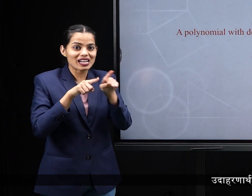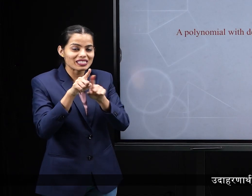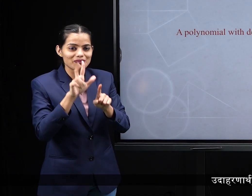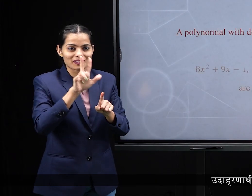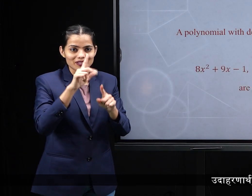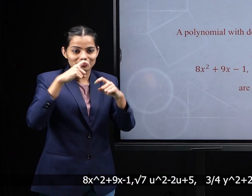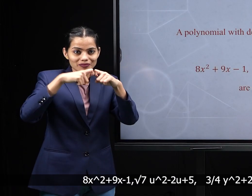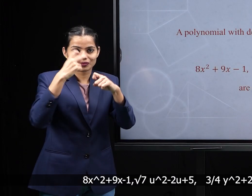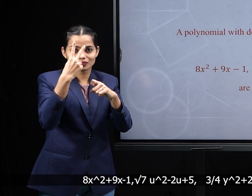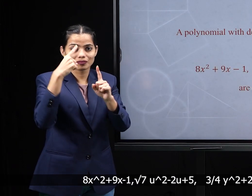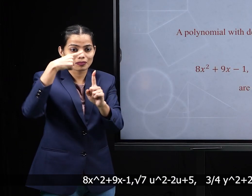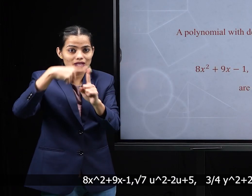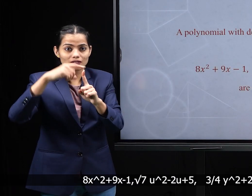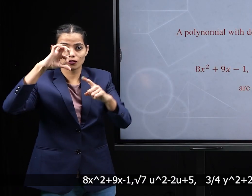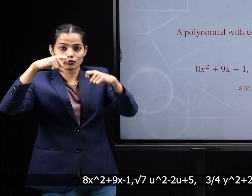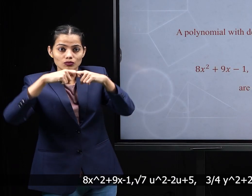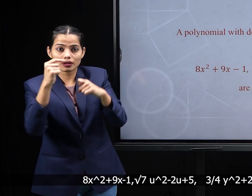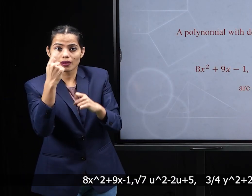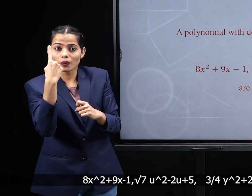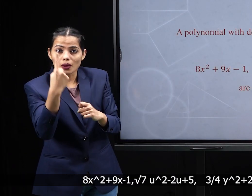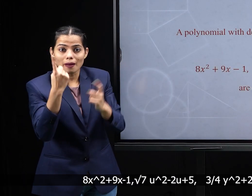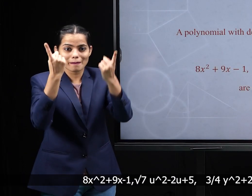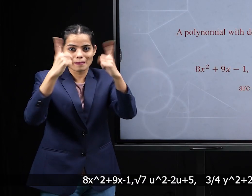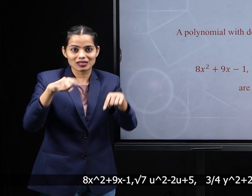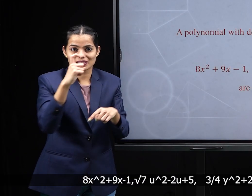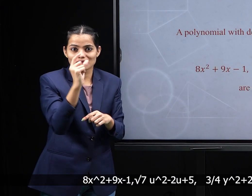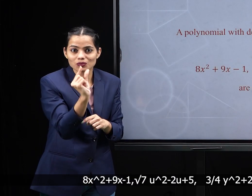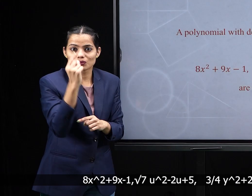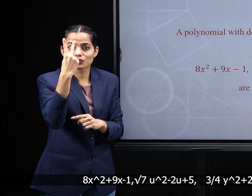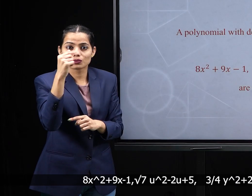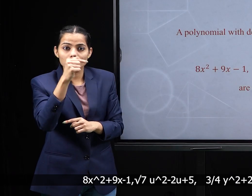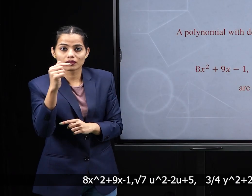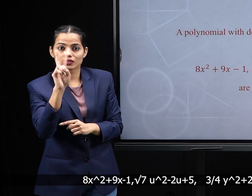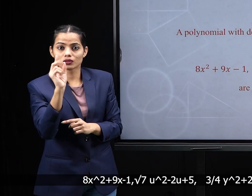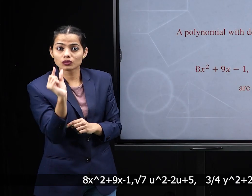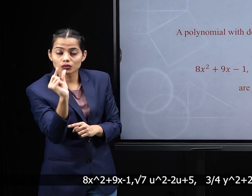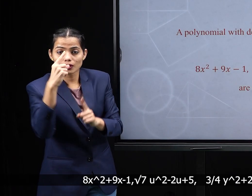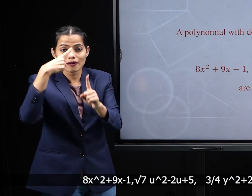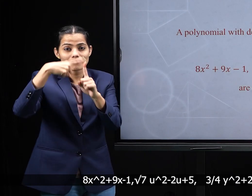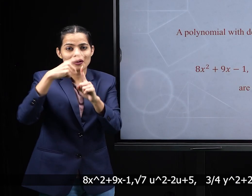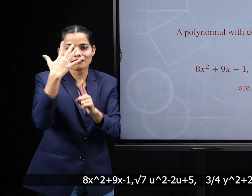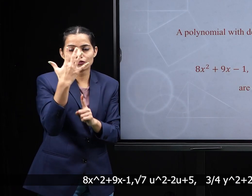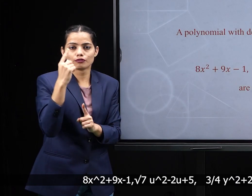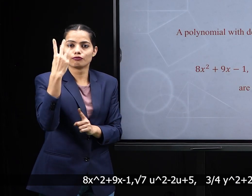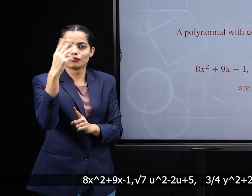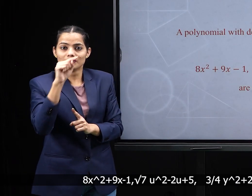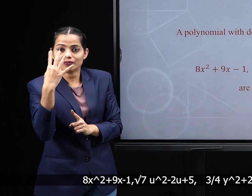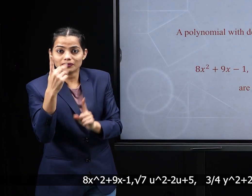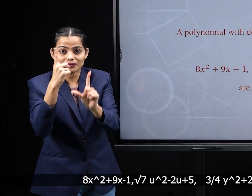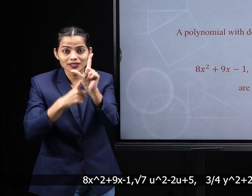उदाहरणार्थ 8x square plus 9x minus 1, root 7 u square minus 2u plus 5, 3 by 5